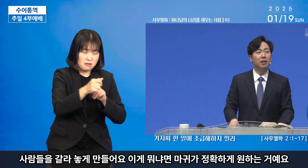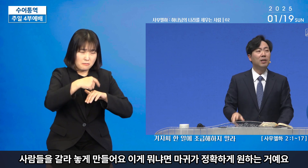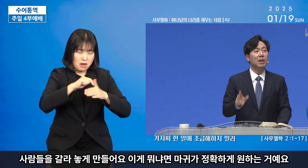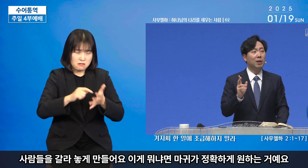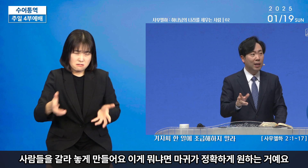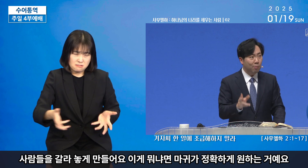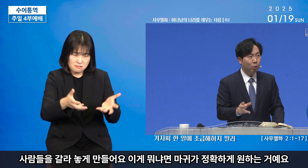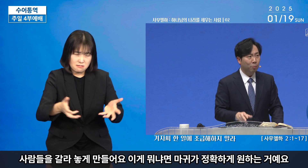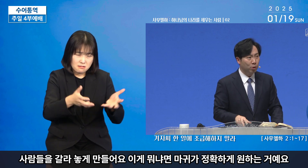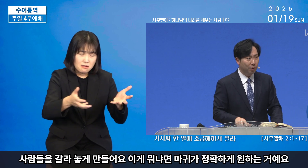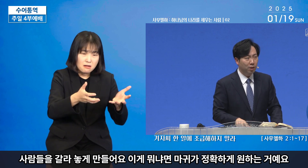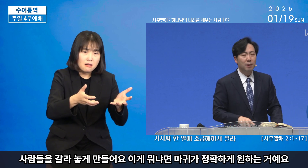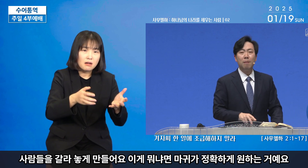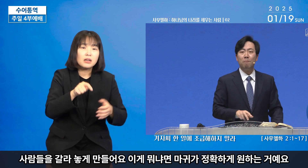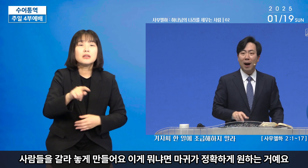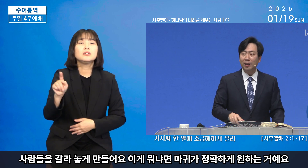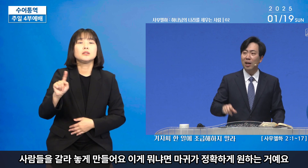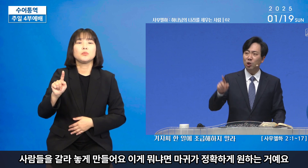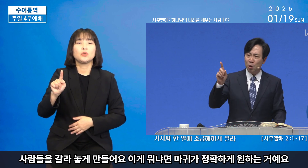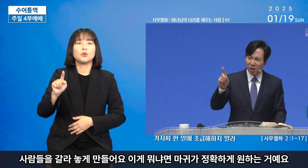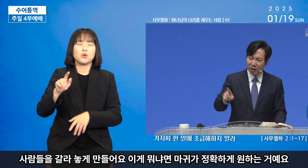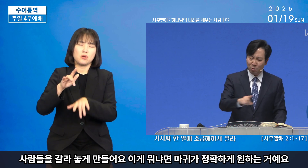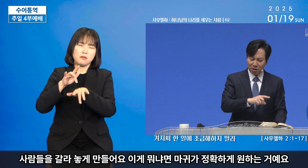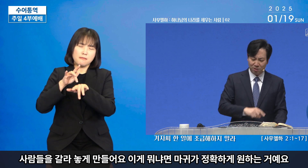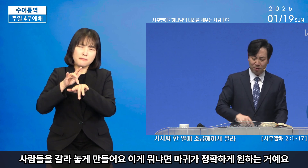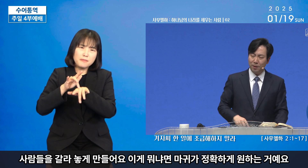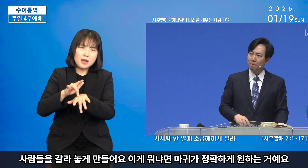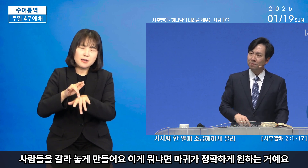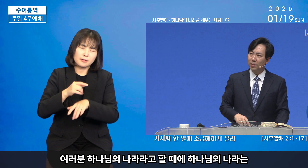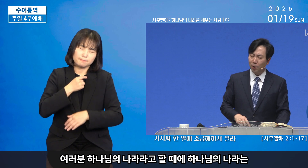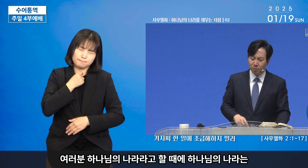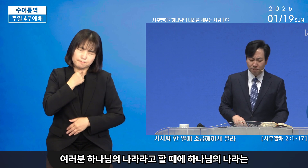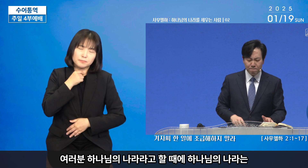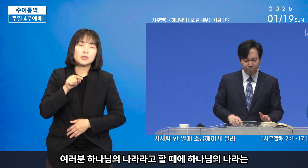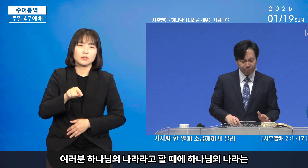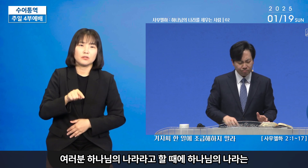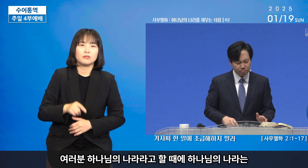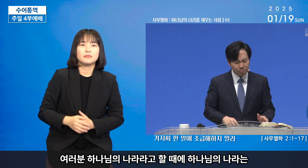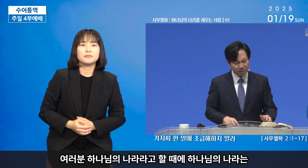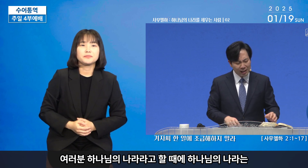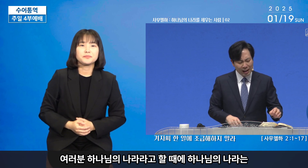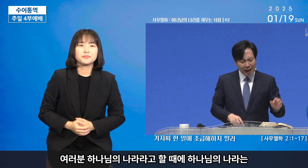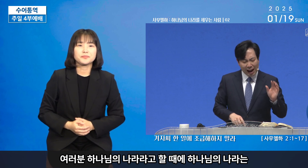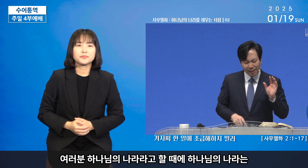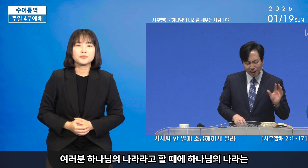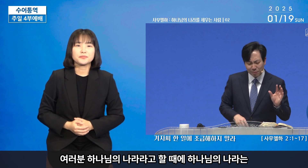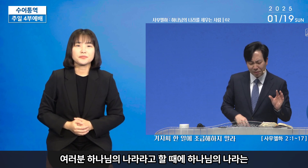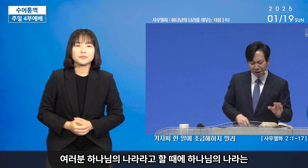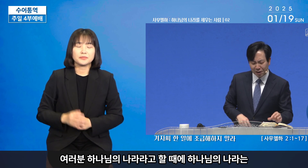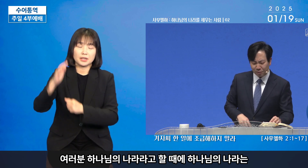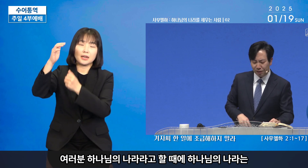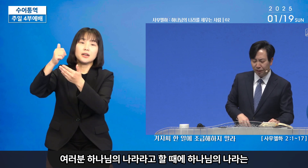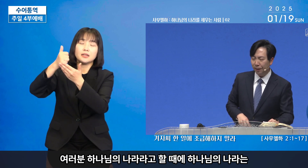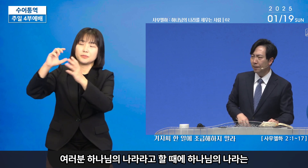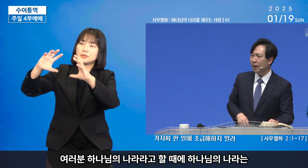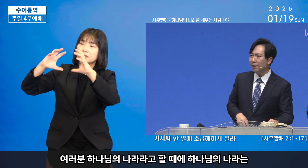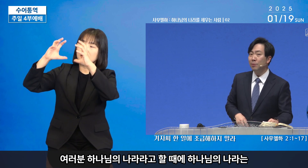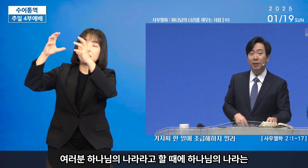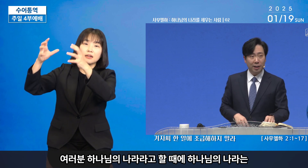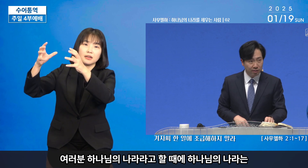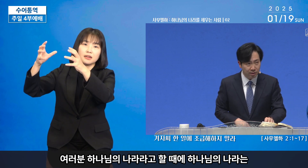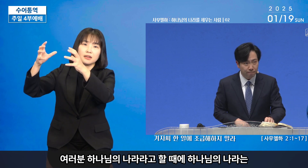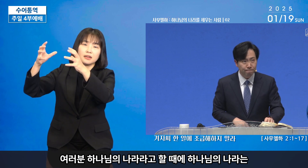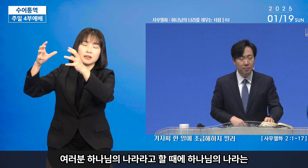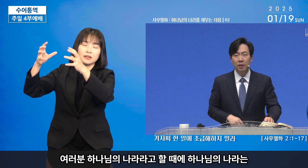갈라놓게. 이게 뭐냐면 마귀가 정확하게 원하는 거예요. 여러분, 하나님의 나라라고 할 때